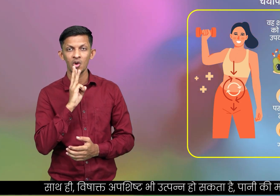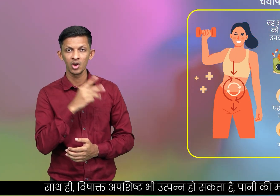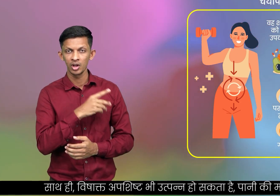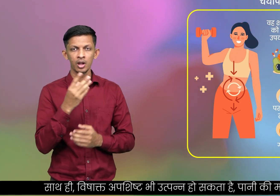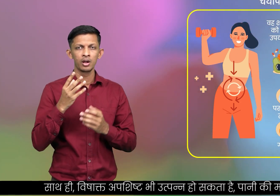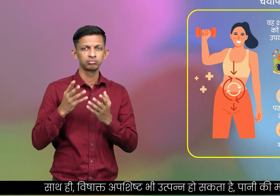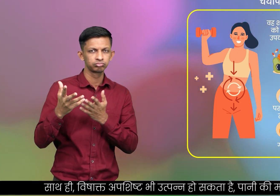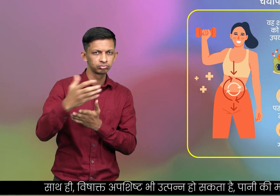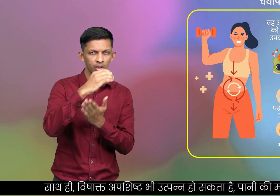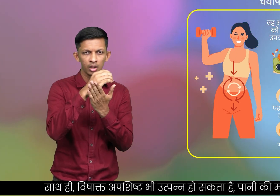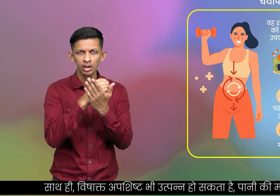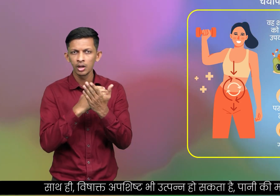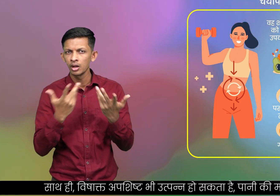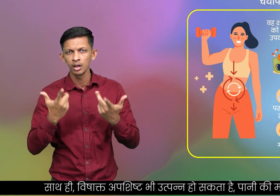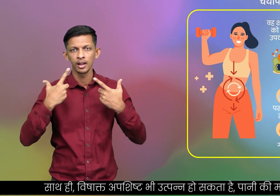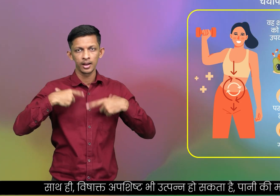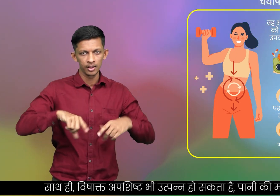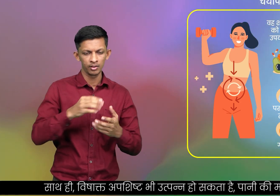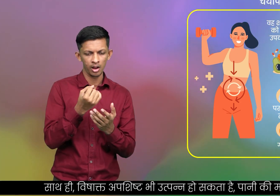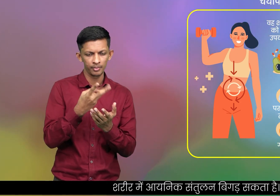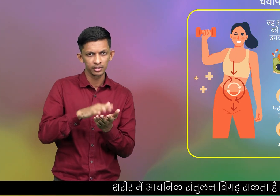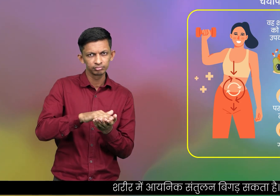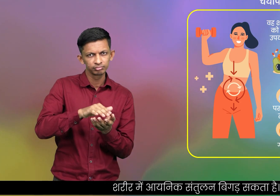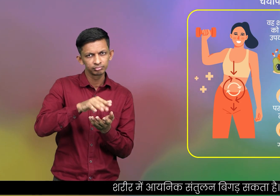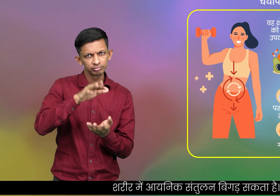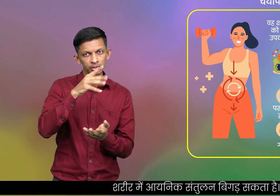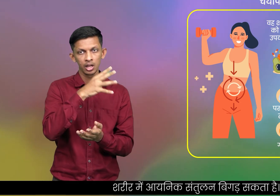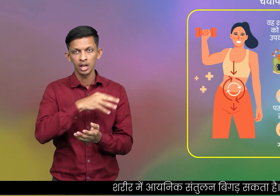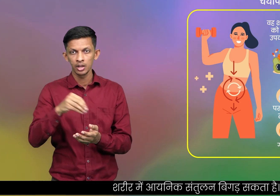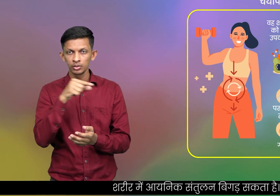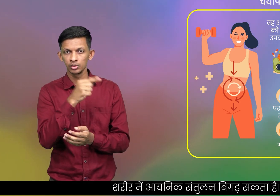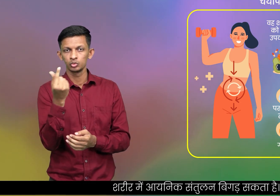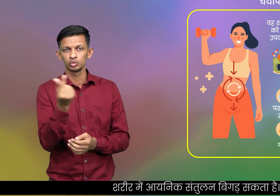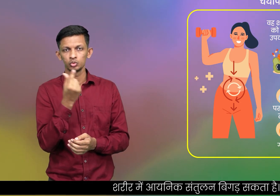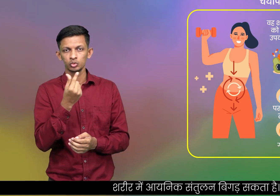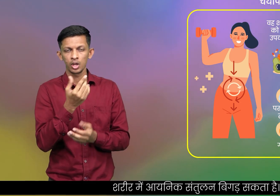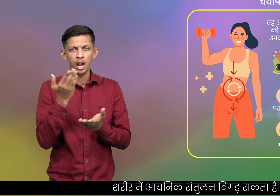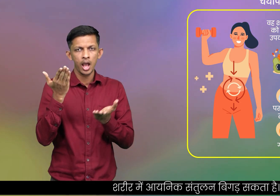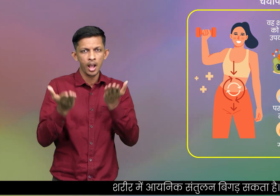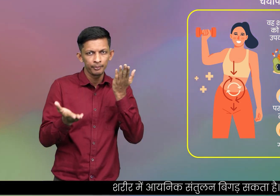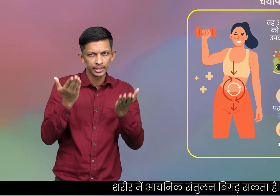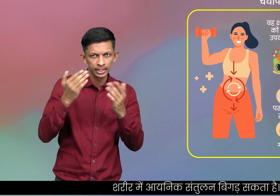की मात्रा बढ़ सकती है। शरीर में आयनिक संतुलन बिगड़ सकता